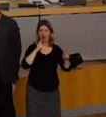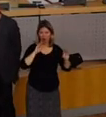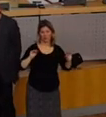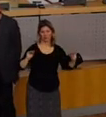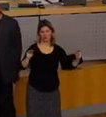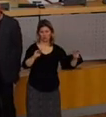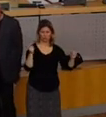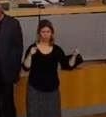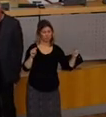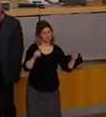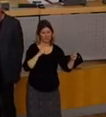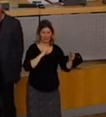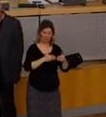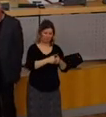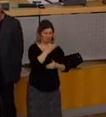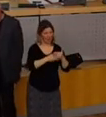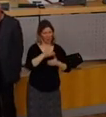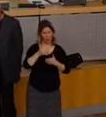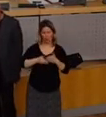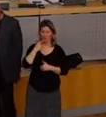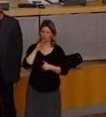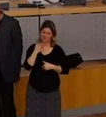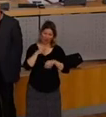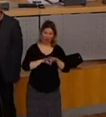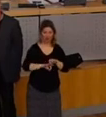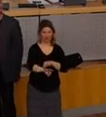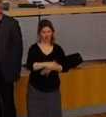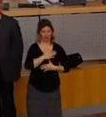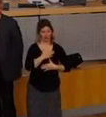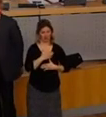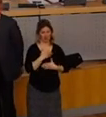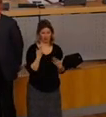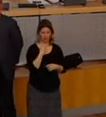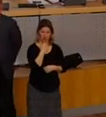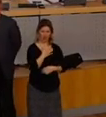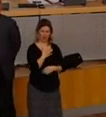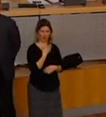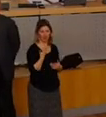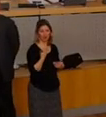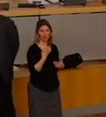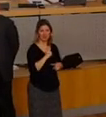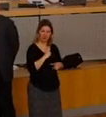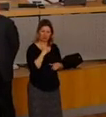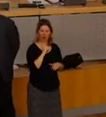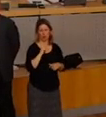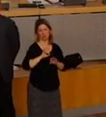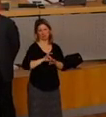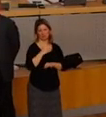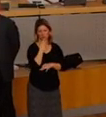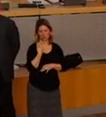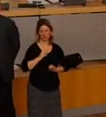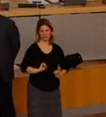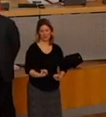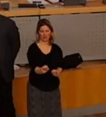wollen gerne eine mauer hand dass wir die dann zu uns haben und wir würden auch gerne mal unsere nach latrinen saniert haben also in dieser